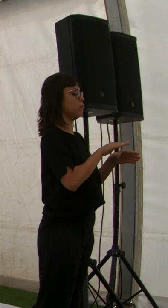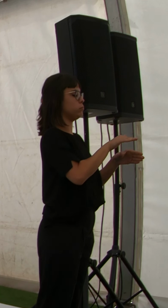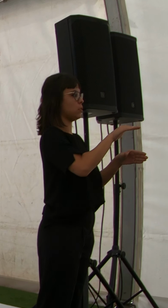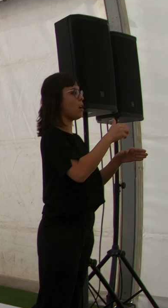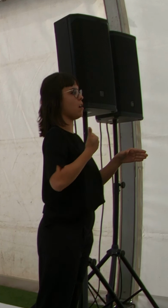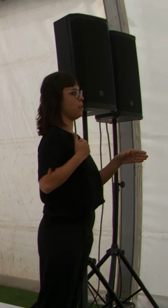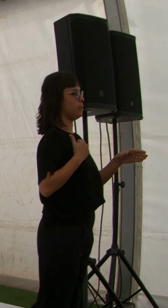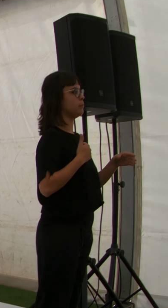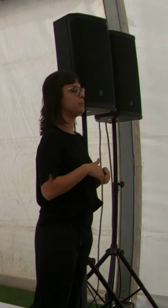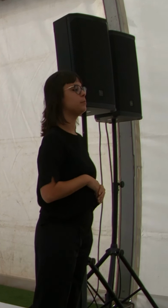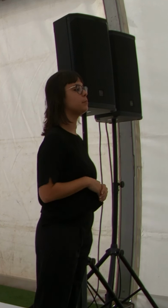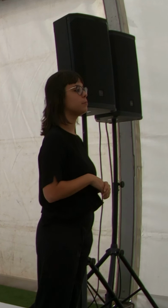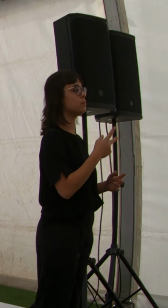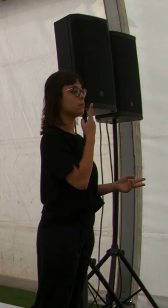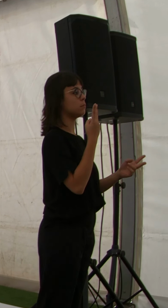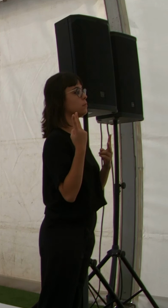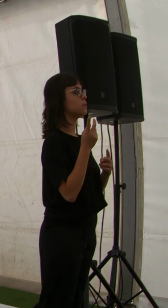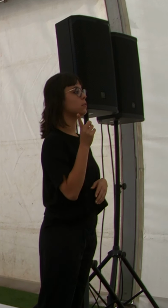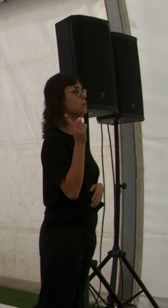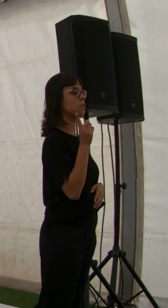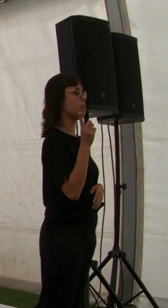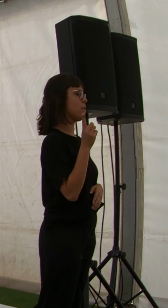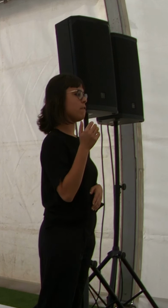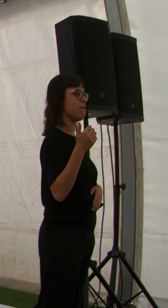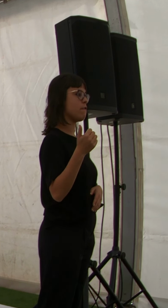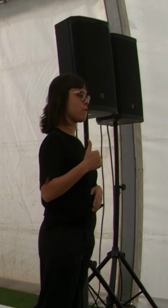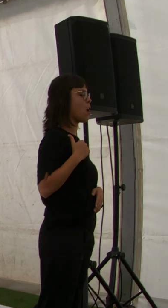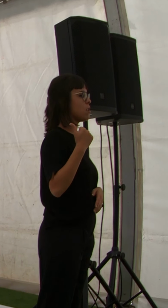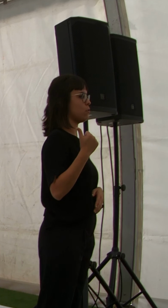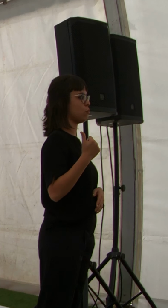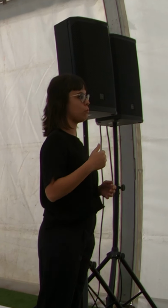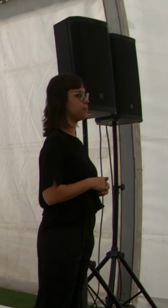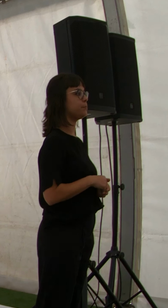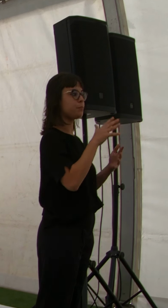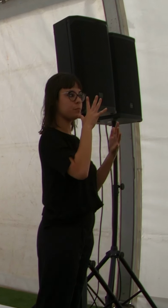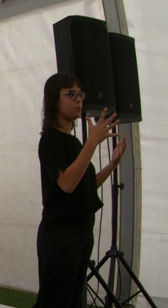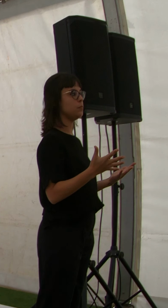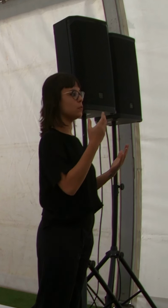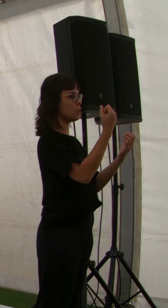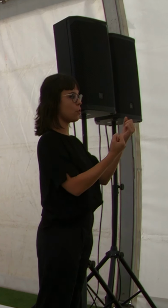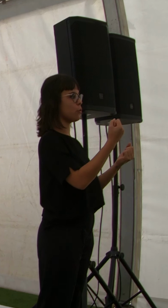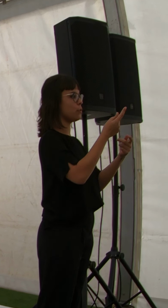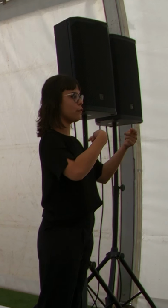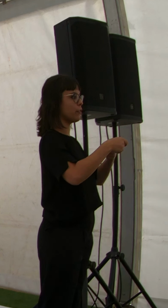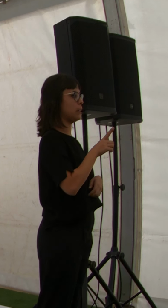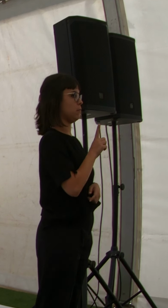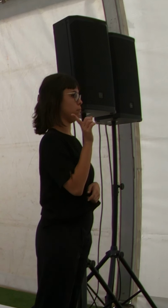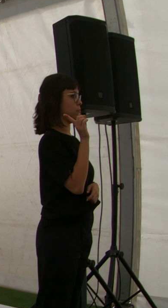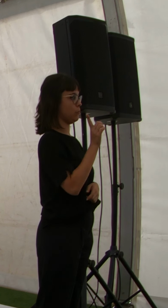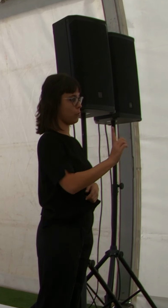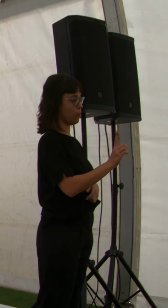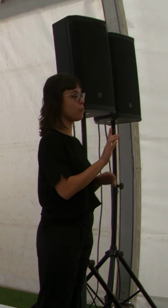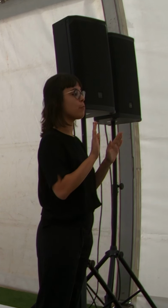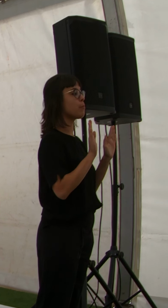Esta ilustración de BID es completamente falsa. Los coches que están vendiendo no tienen exactamente este aspecto, pero sí nos sirve